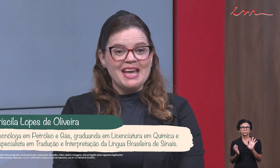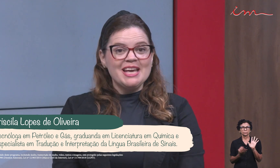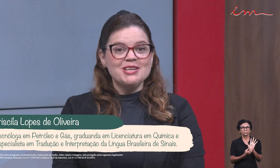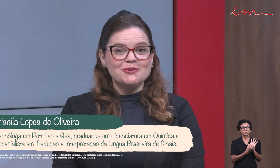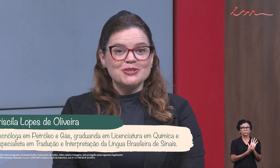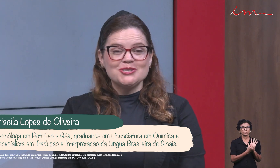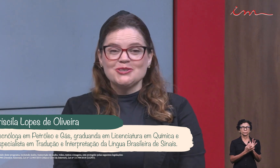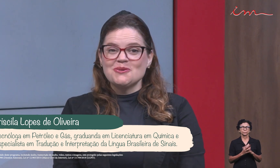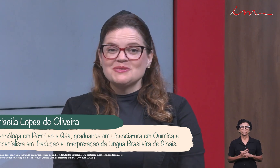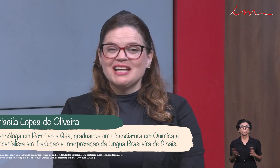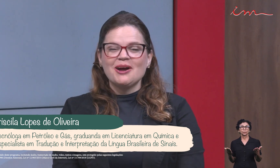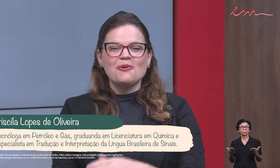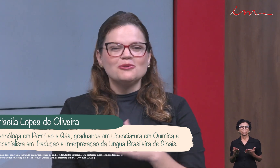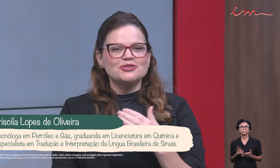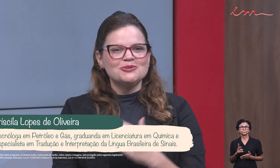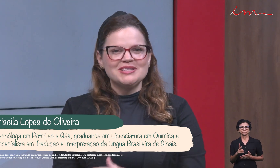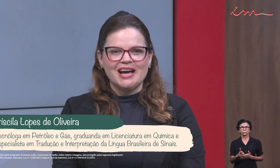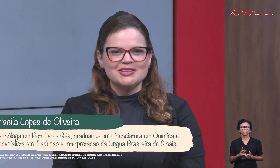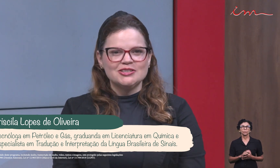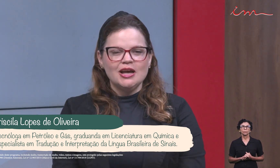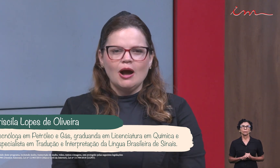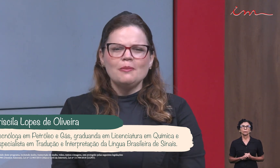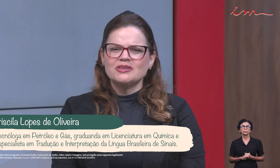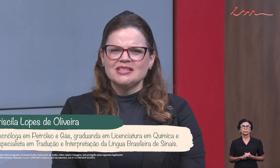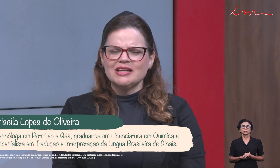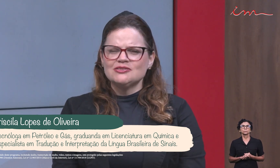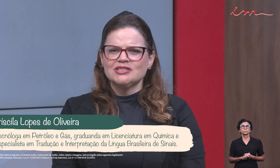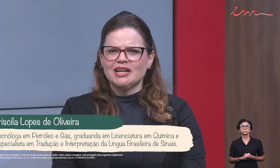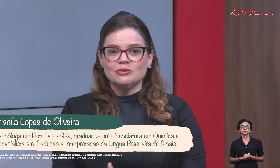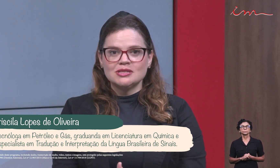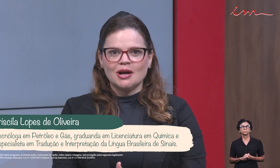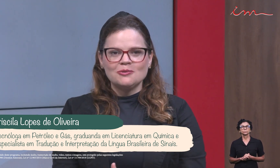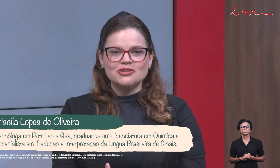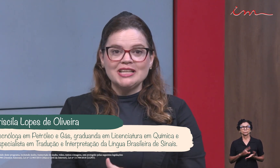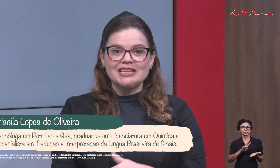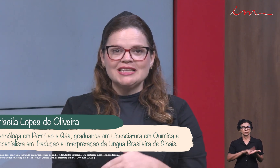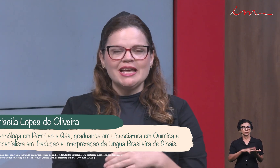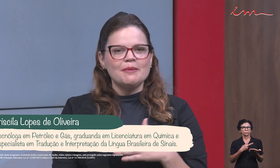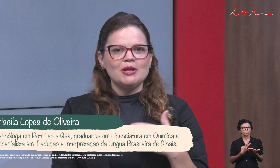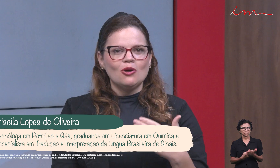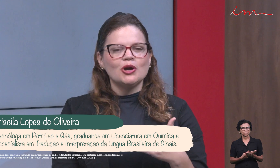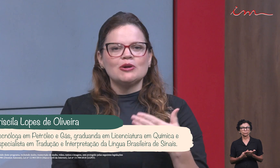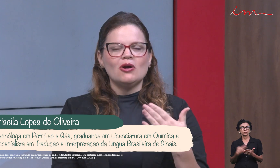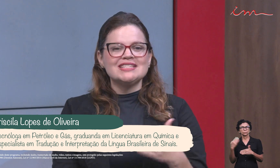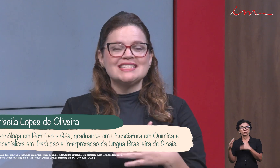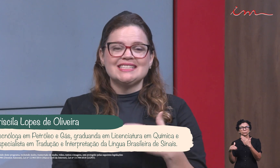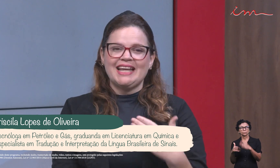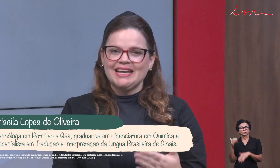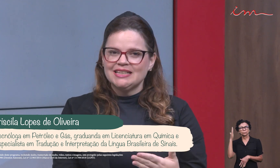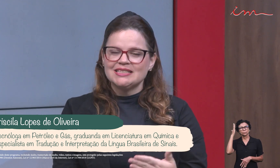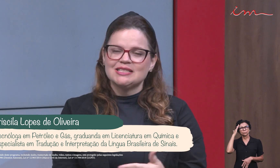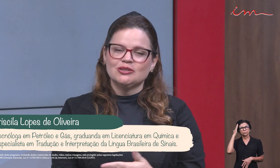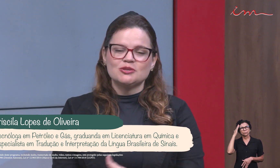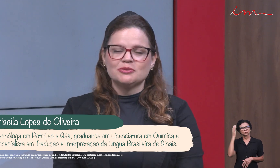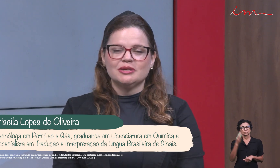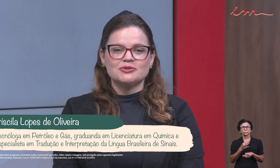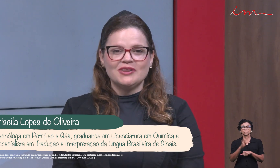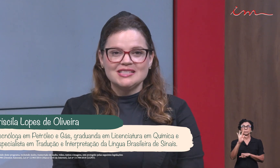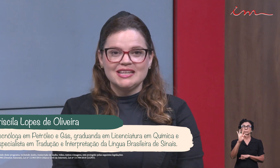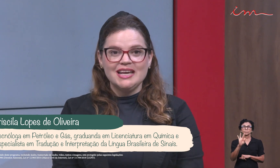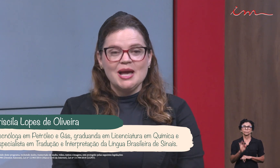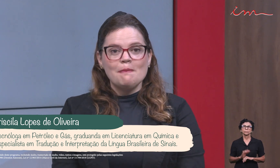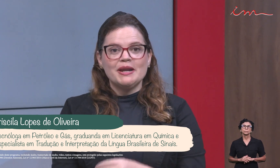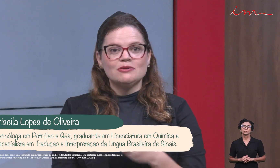Vida. E hoje nós vamos dar continuidade ao processo de tradução, de entender melhor e quais as técnicas que nós